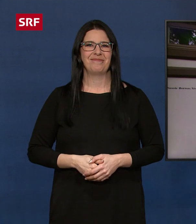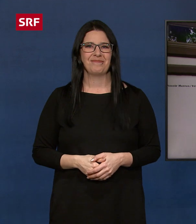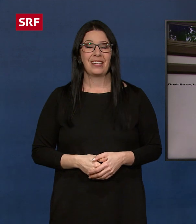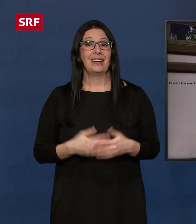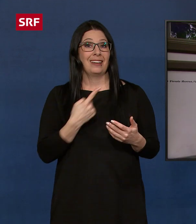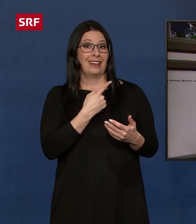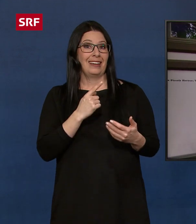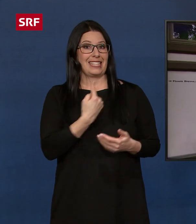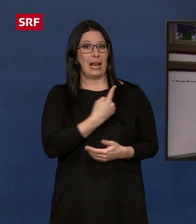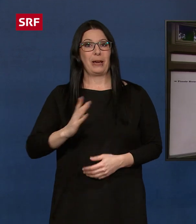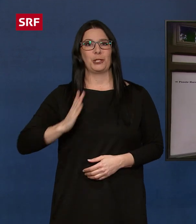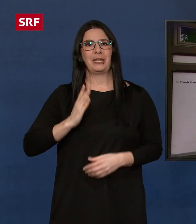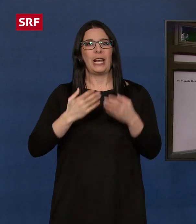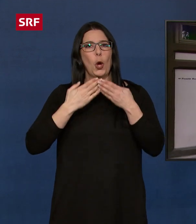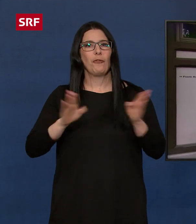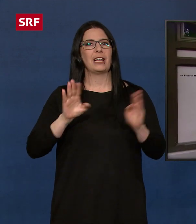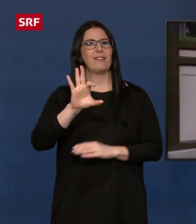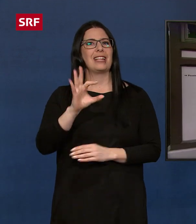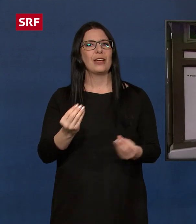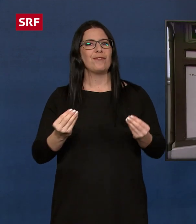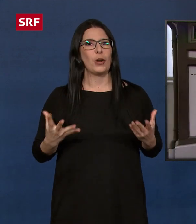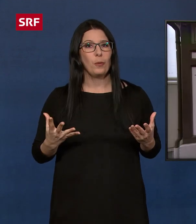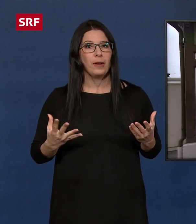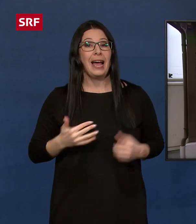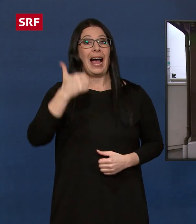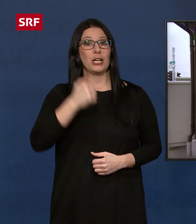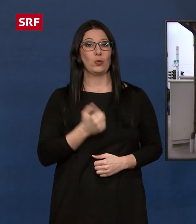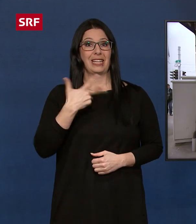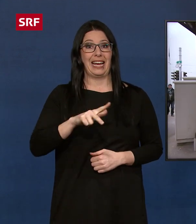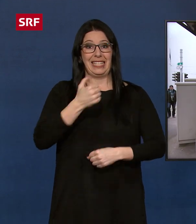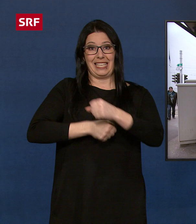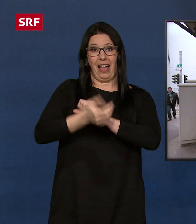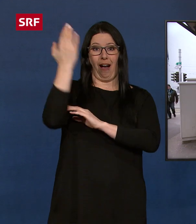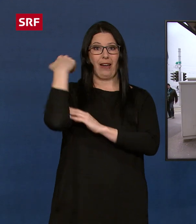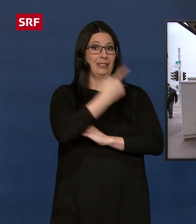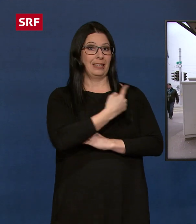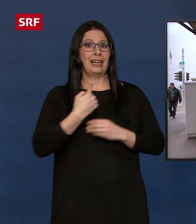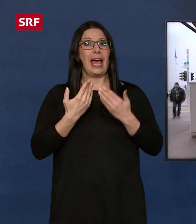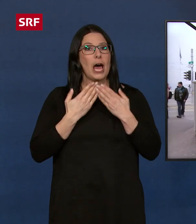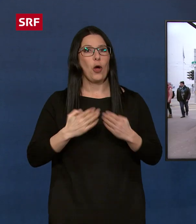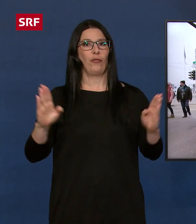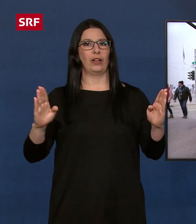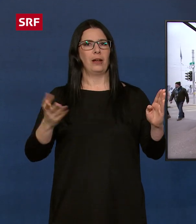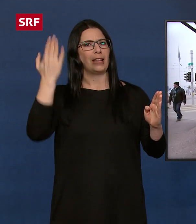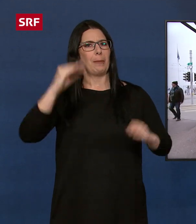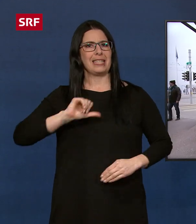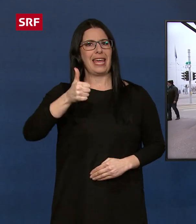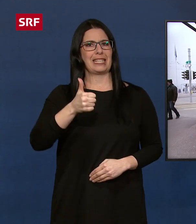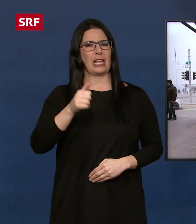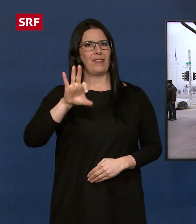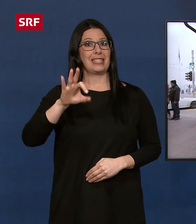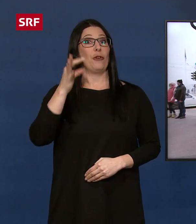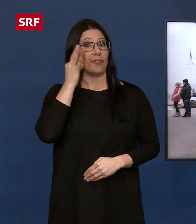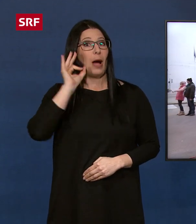ist ein spezielles öffentliches WC, denn vor 130 Jahren wurde das eröffnet. Und es war das erste WC, das Frauen